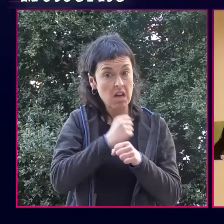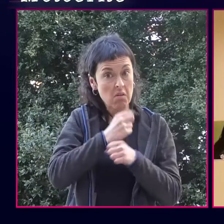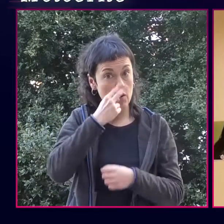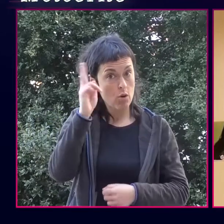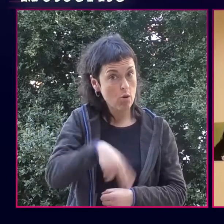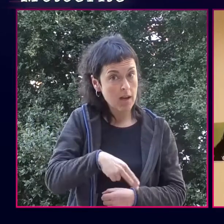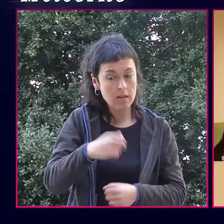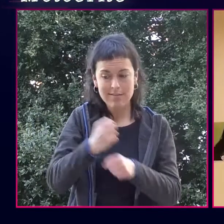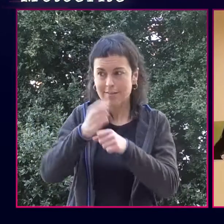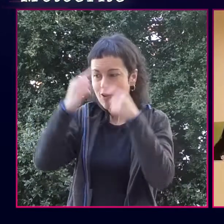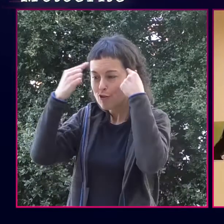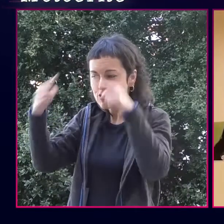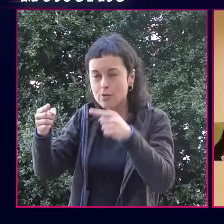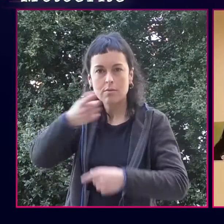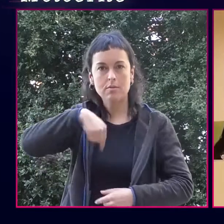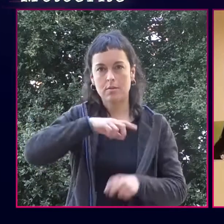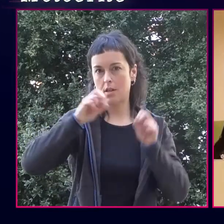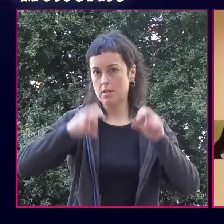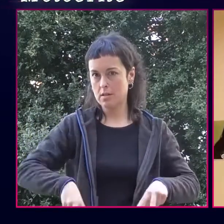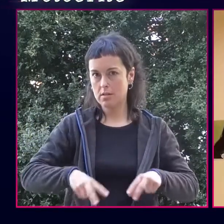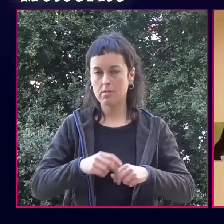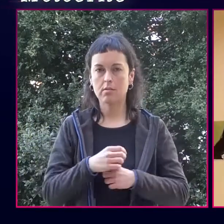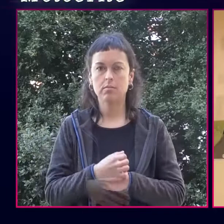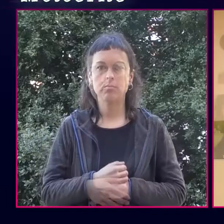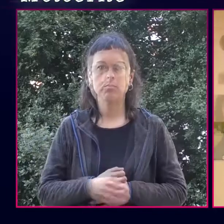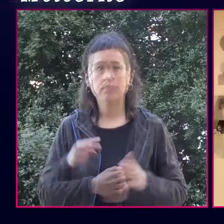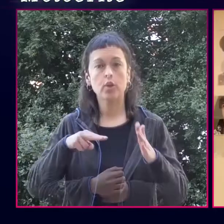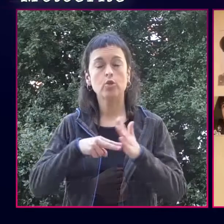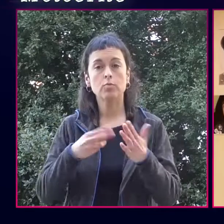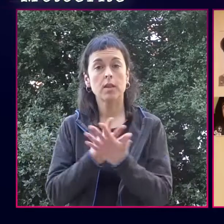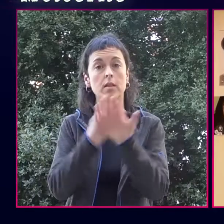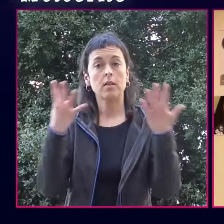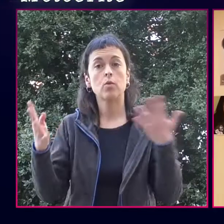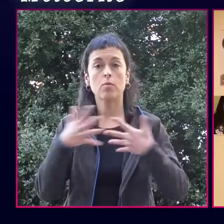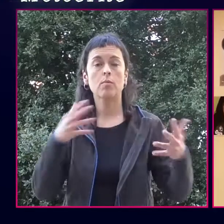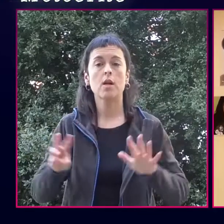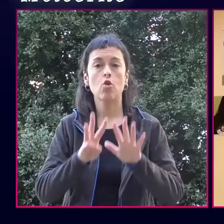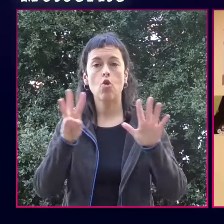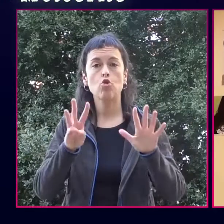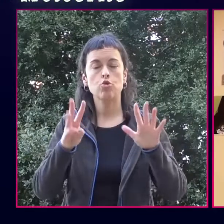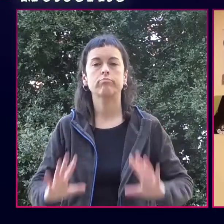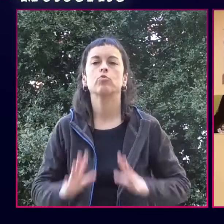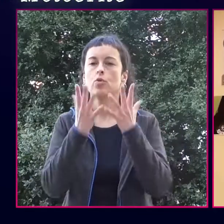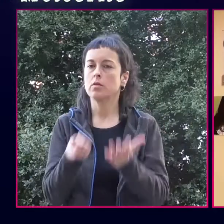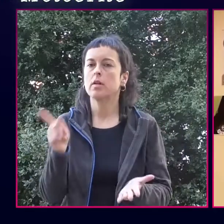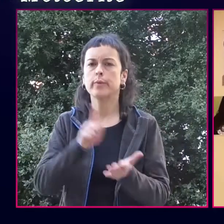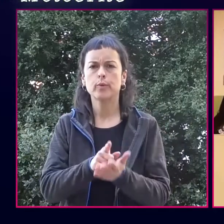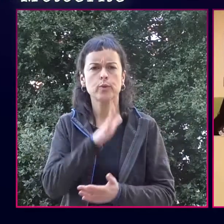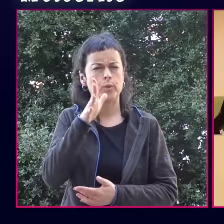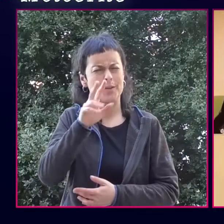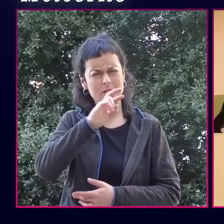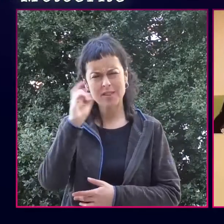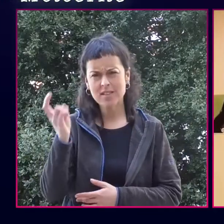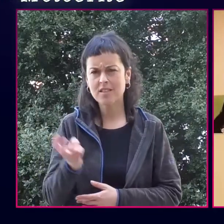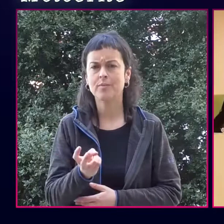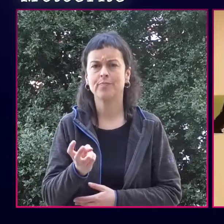trabajar, porque si nuestros trabajos no cuentan, que trabajen sin nosotros. El 8 de marzo de 2019 salimos a la huelga otra vez, porque nos sobran